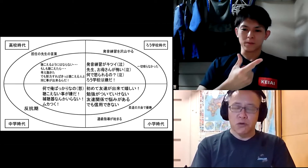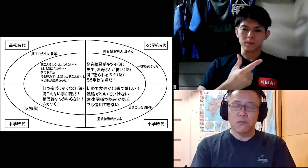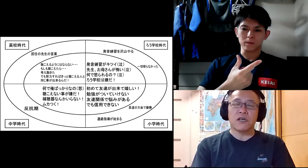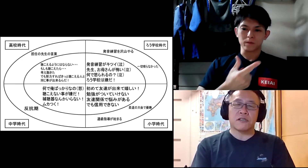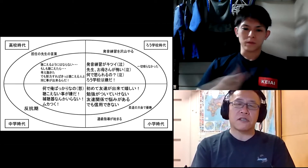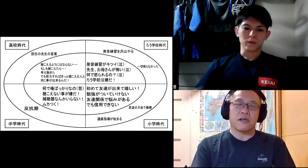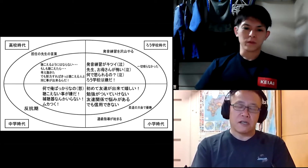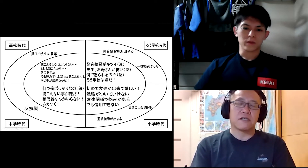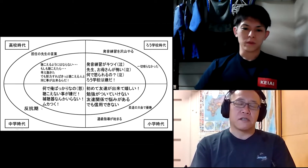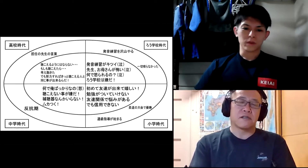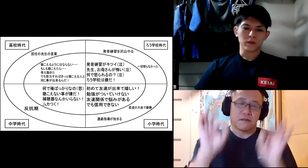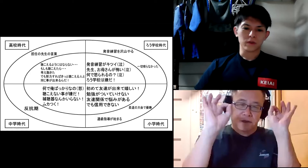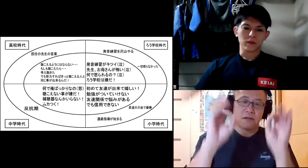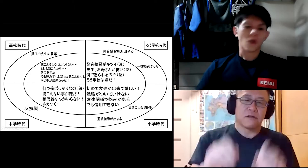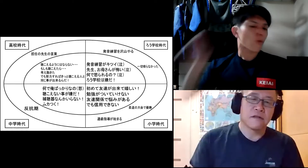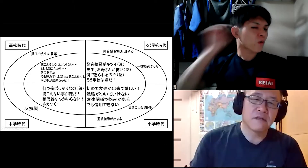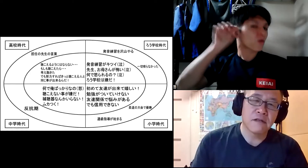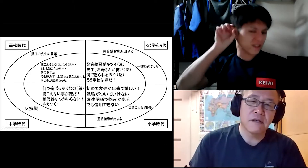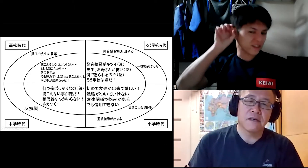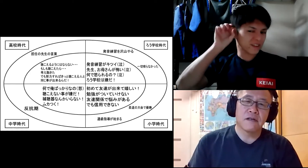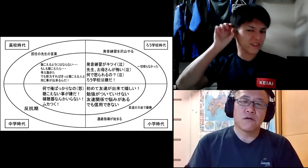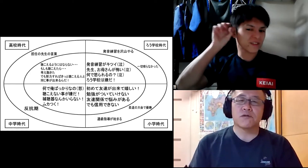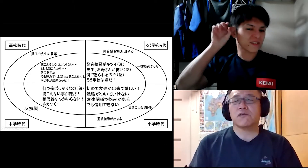聞こえないのはとても嫌でした。